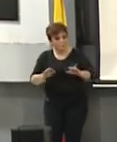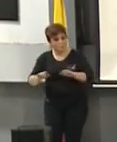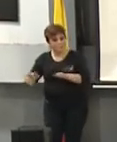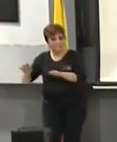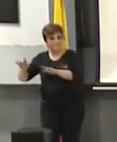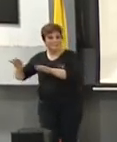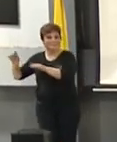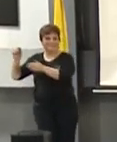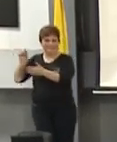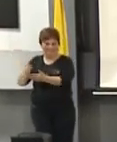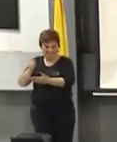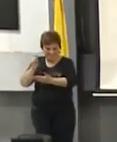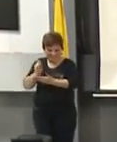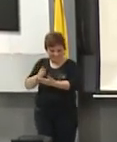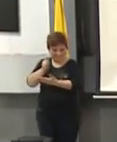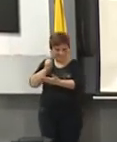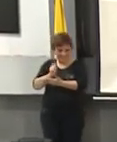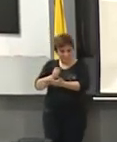y